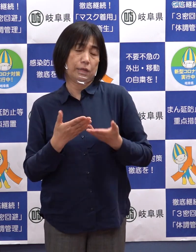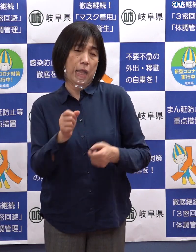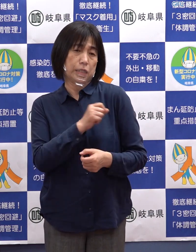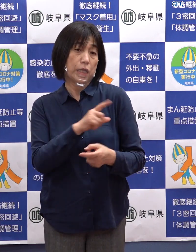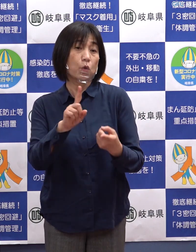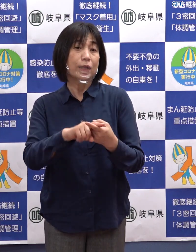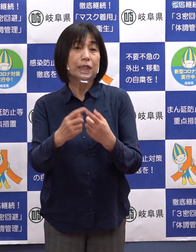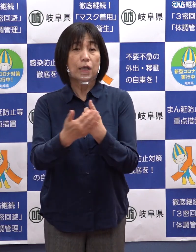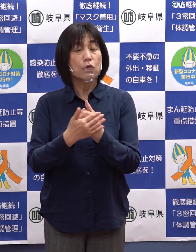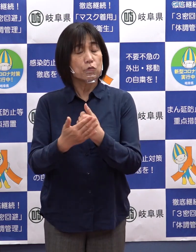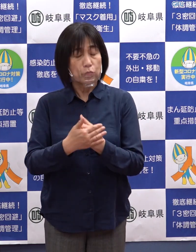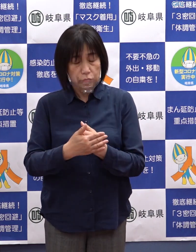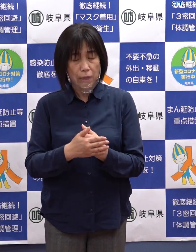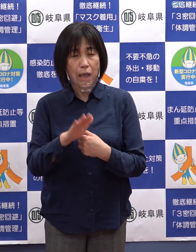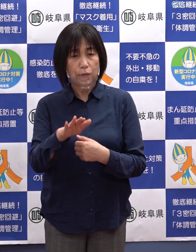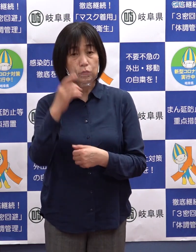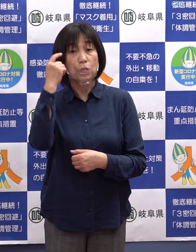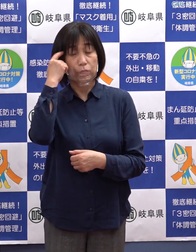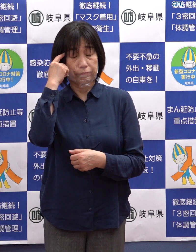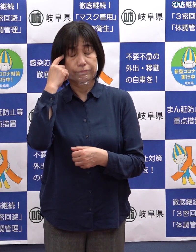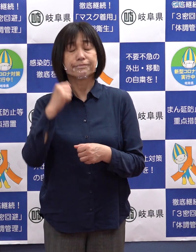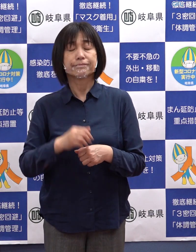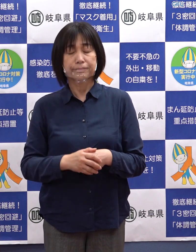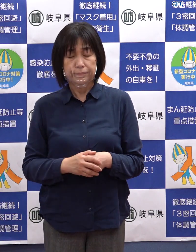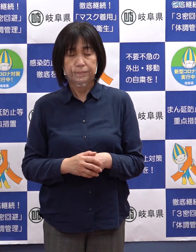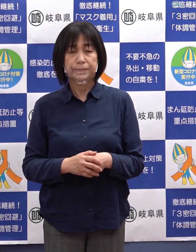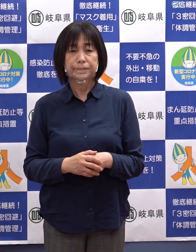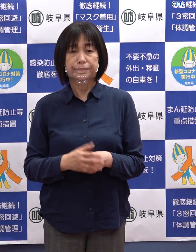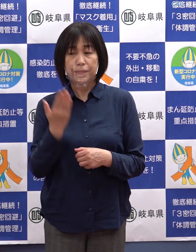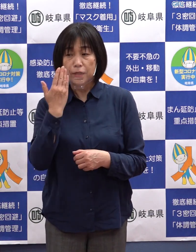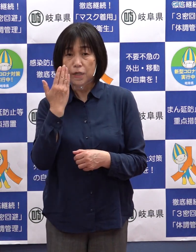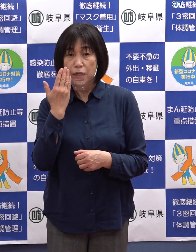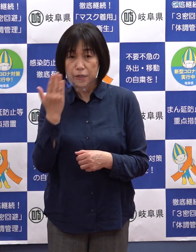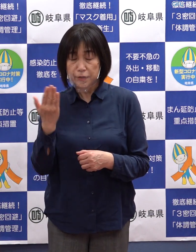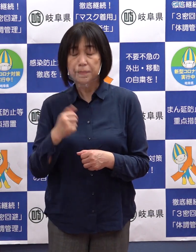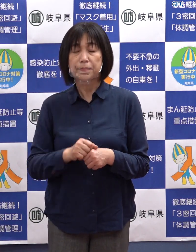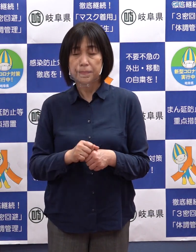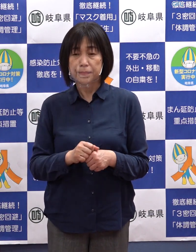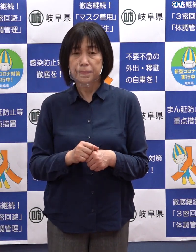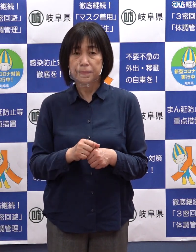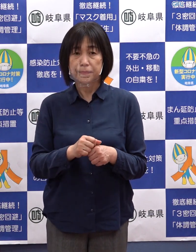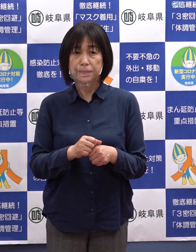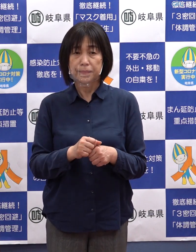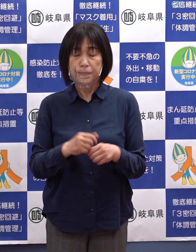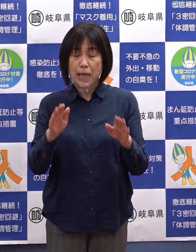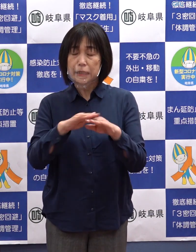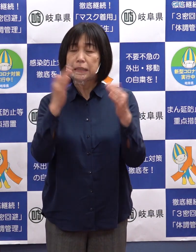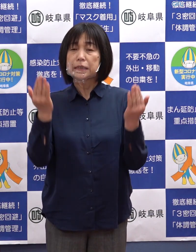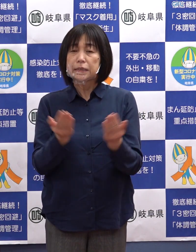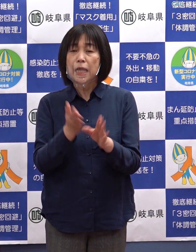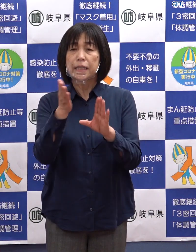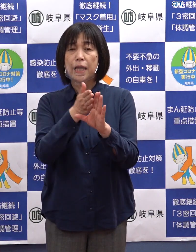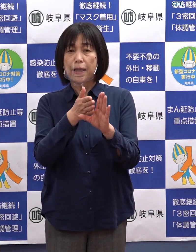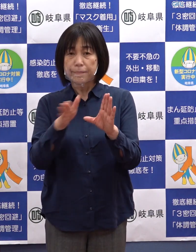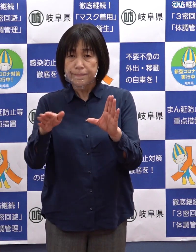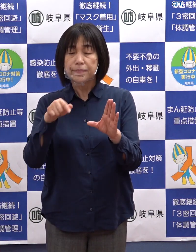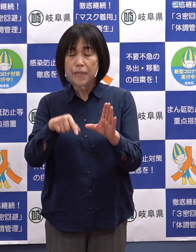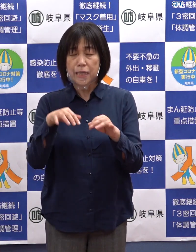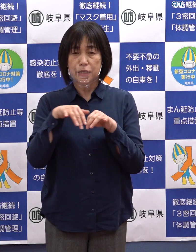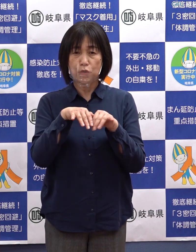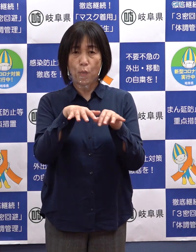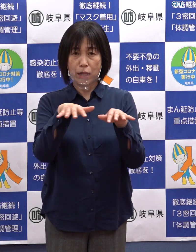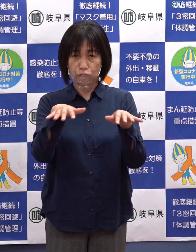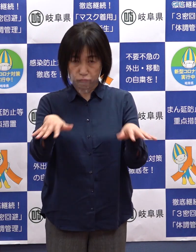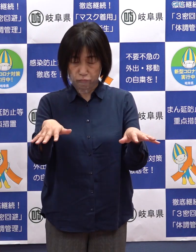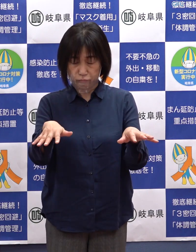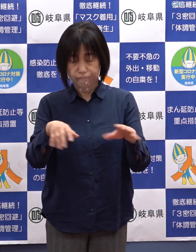ております。 実質的にはもう全県でやるというような、 実質的に時短については全県を広げるということでございます。で